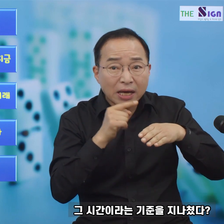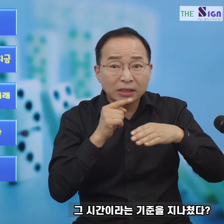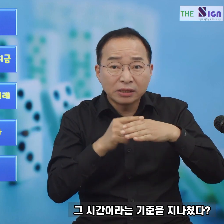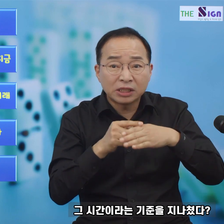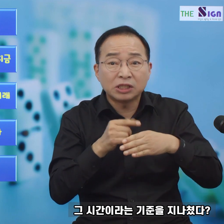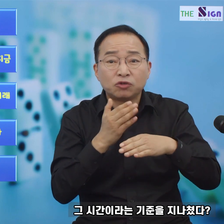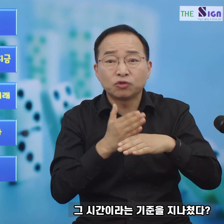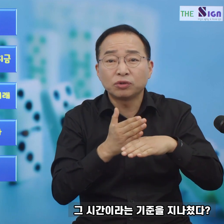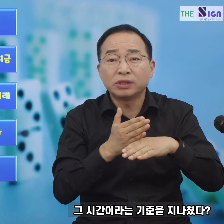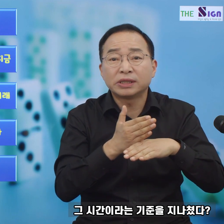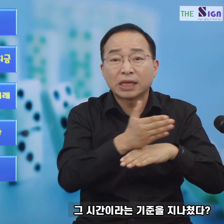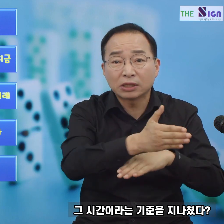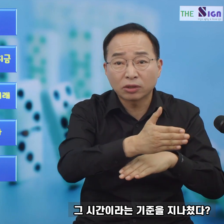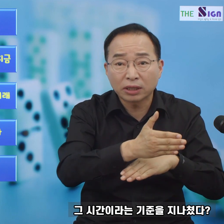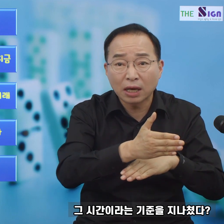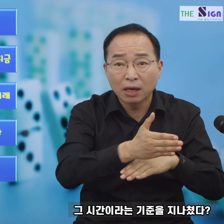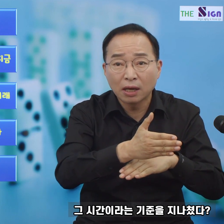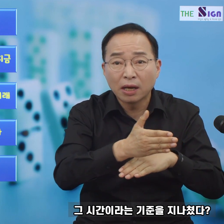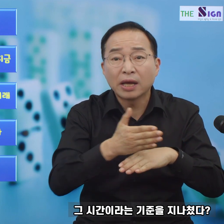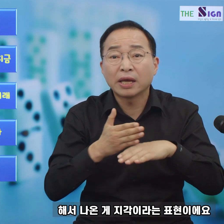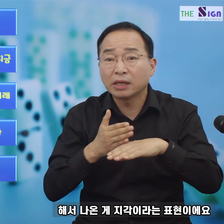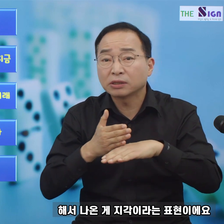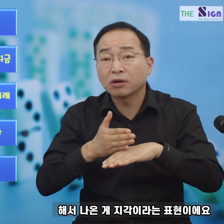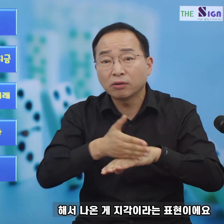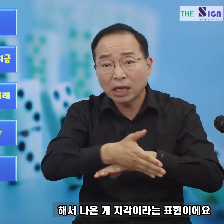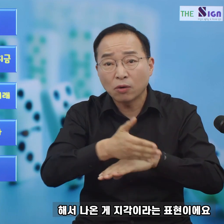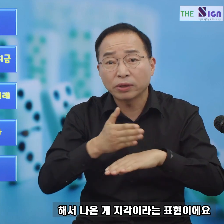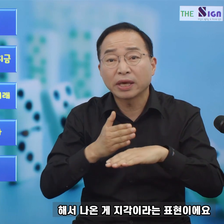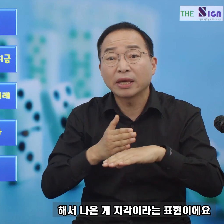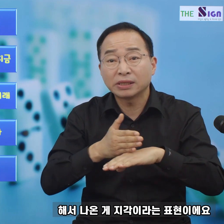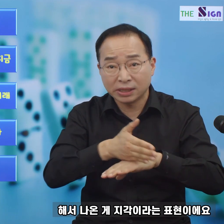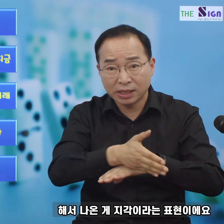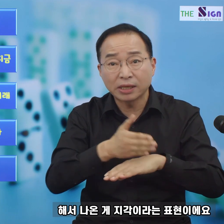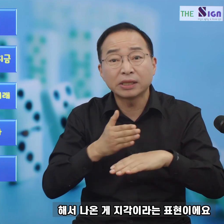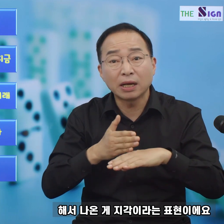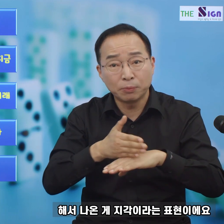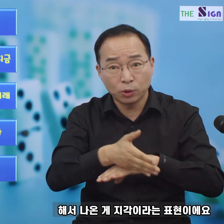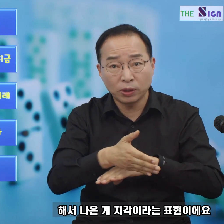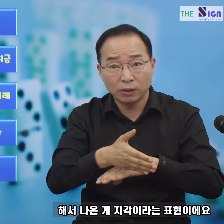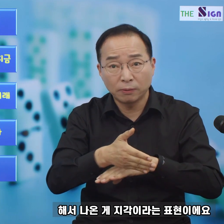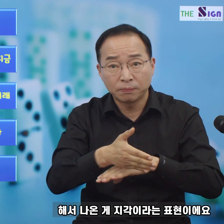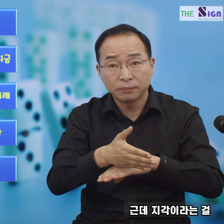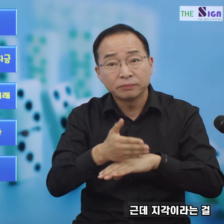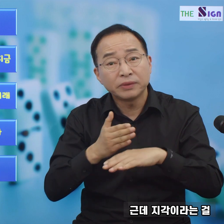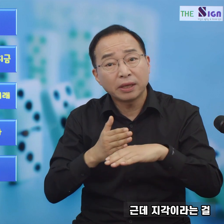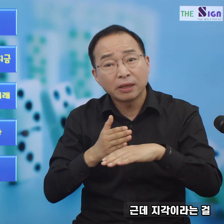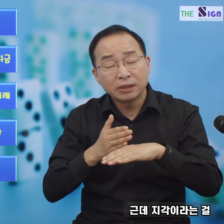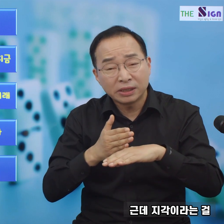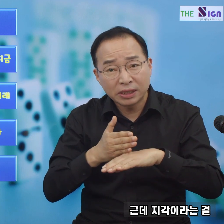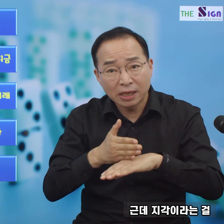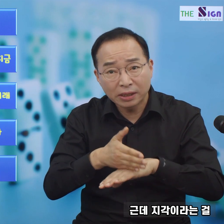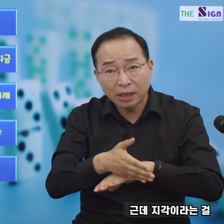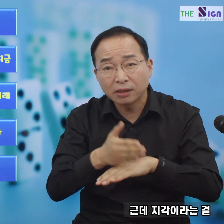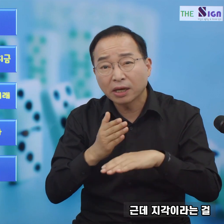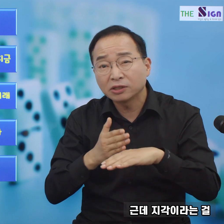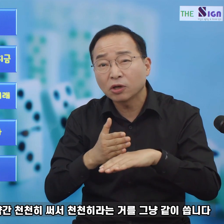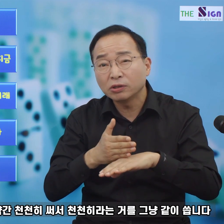시간이라는 기준을 지나쳤다 해서 나온 게 지각이라는 표현이에요. 근데 지각이라는 걸 약간